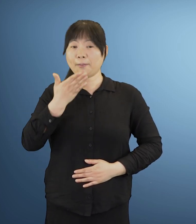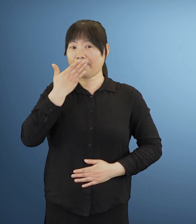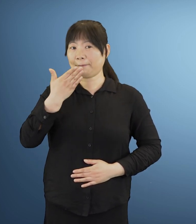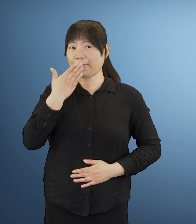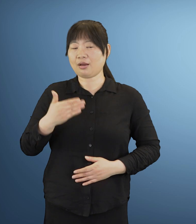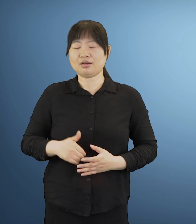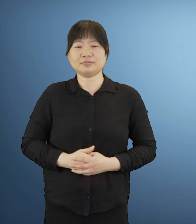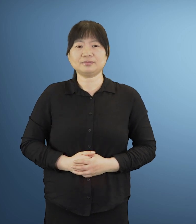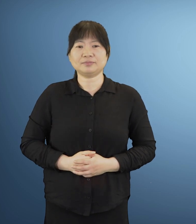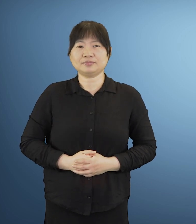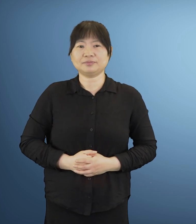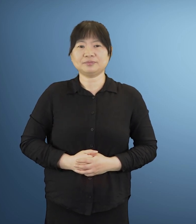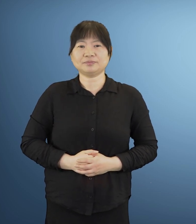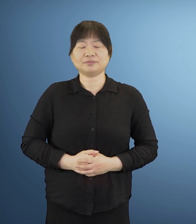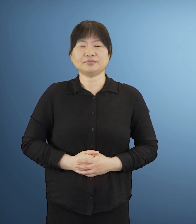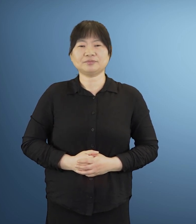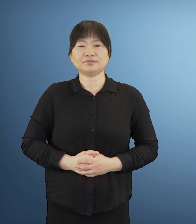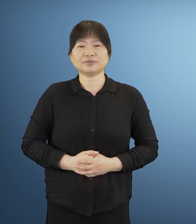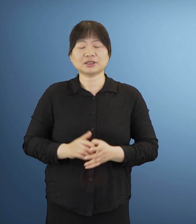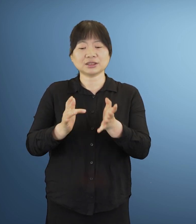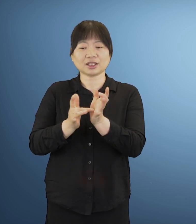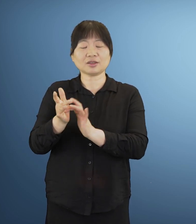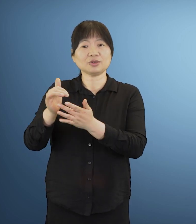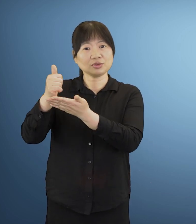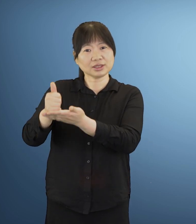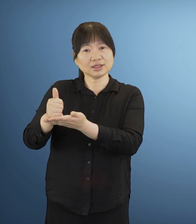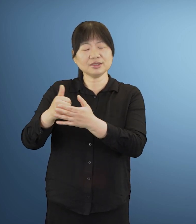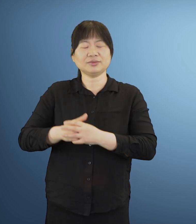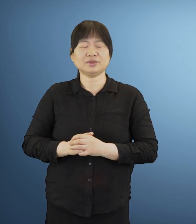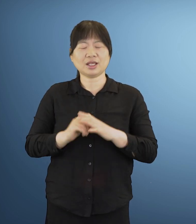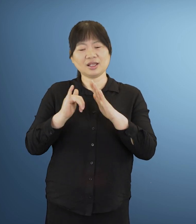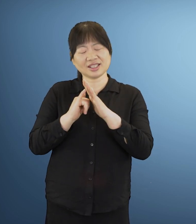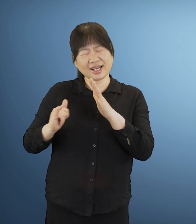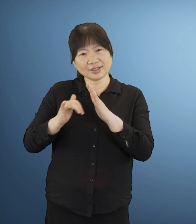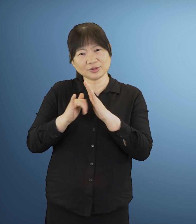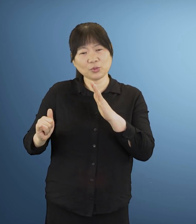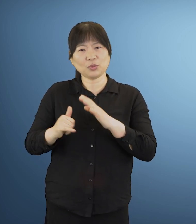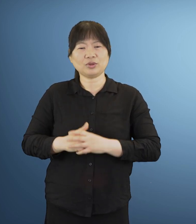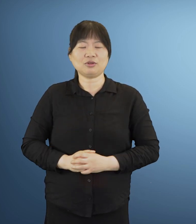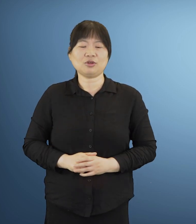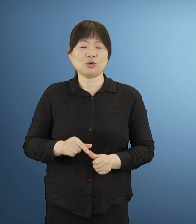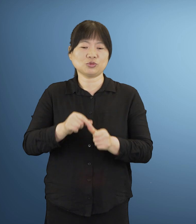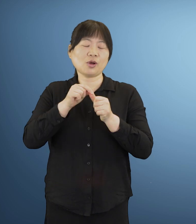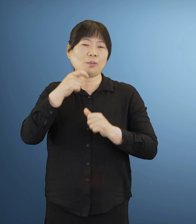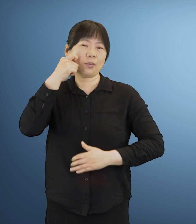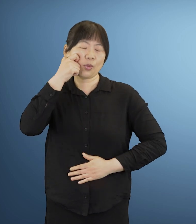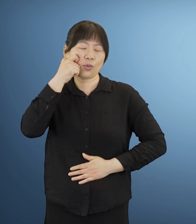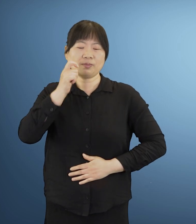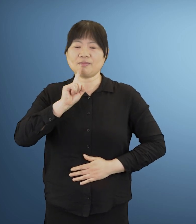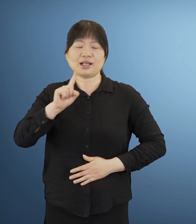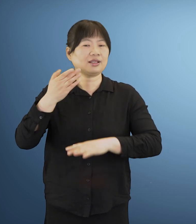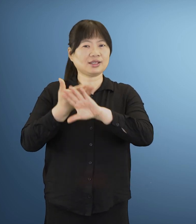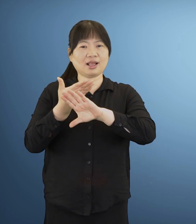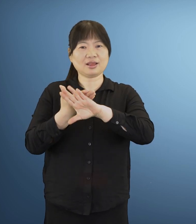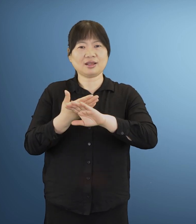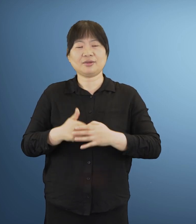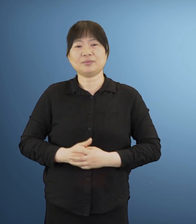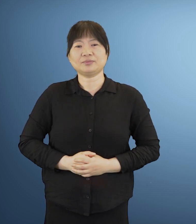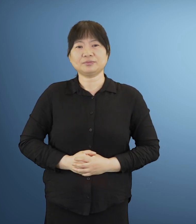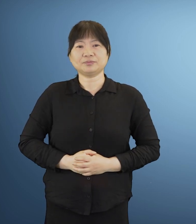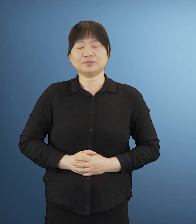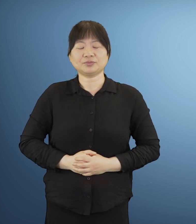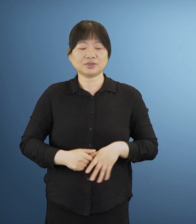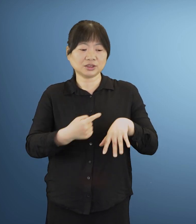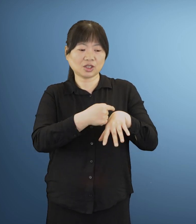것이다. 그러니까 이 말은 예수님의 가족들은 구원 못 받는다는 그 얘기가 아니라 그랬어요.